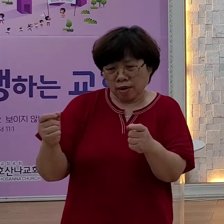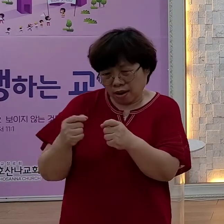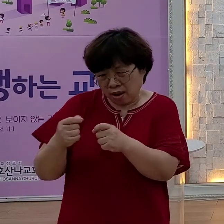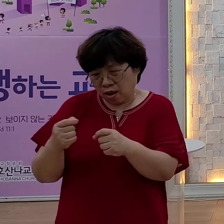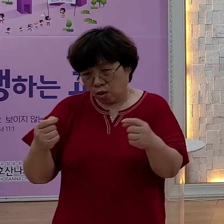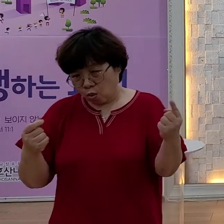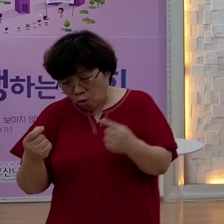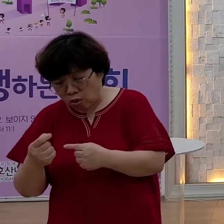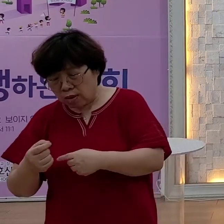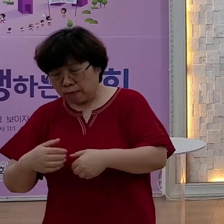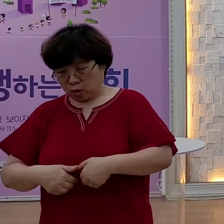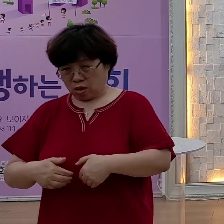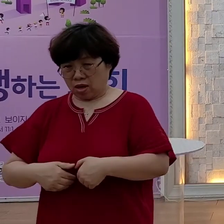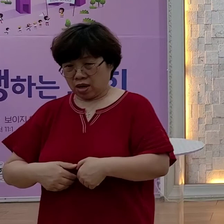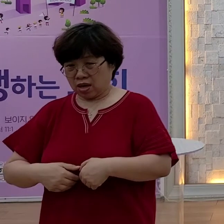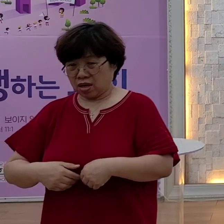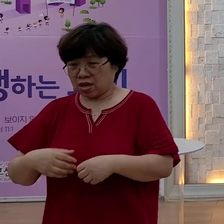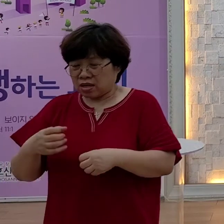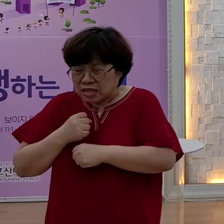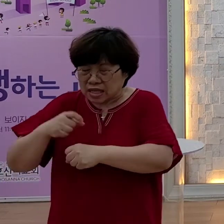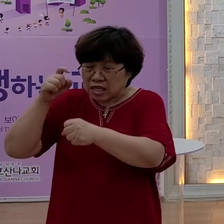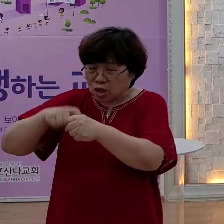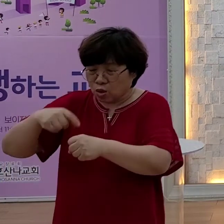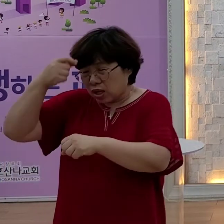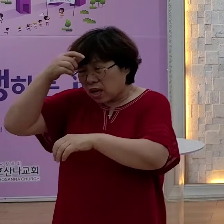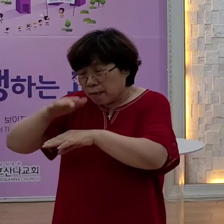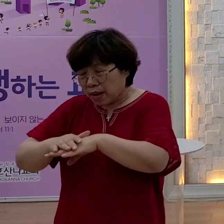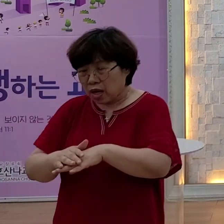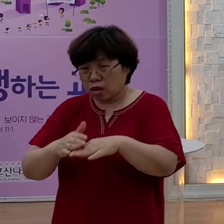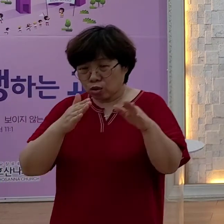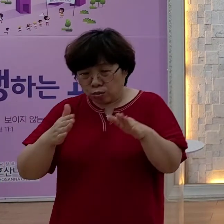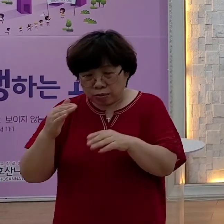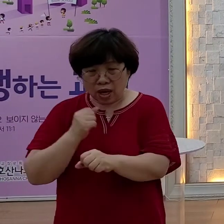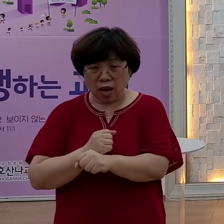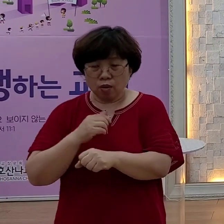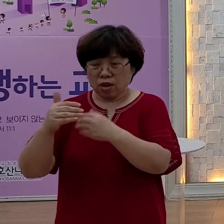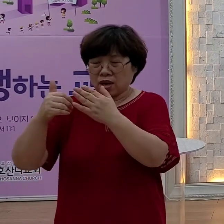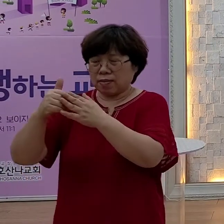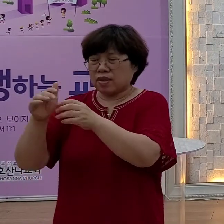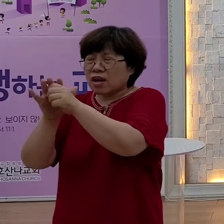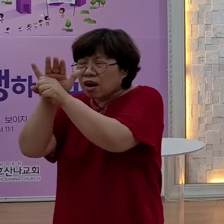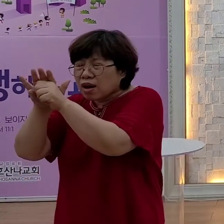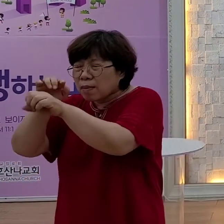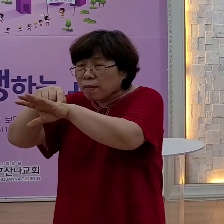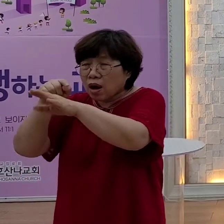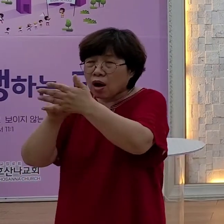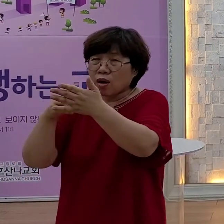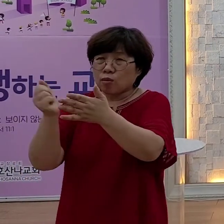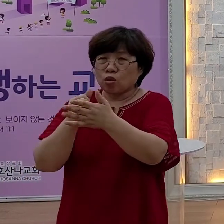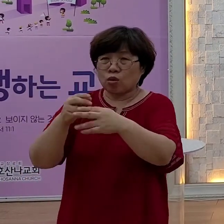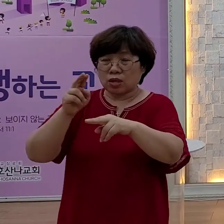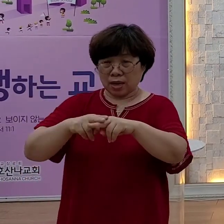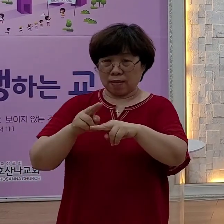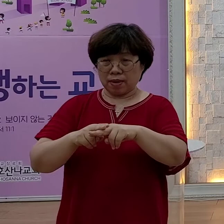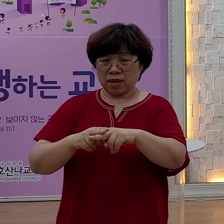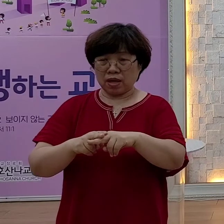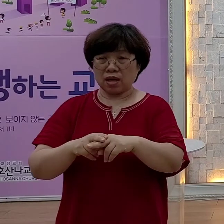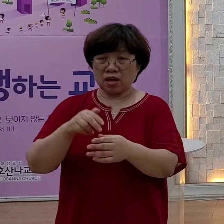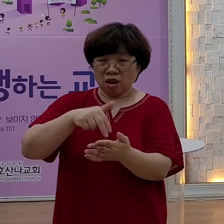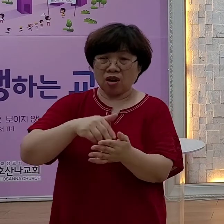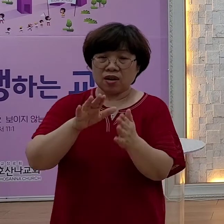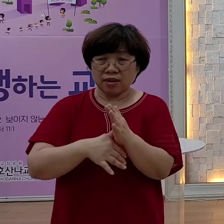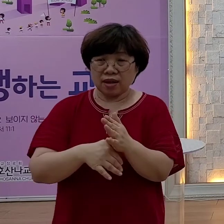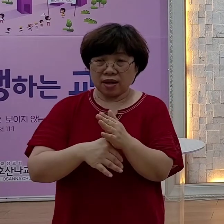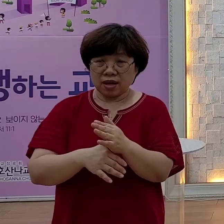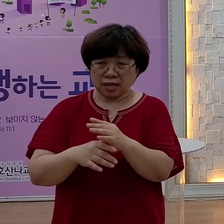나오고 의지적으로라도 예배를 준비하고 의지적으로라도 하나님을 사랑하는 마음으로 이 자리에 설 때에 거기서부터 우리